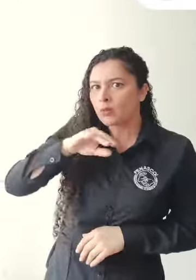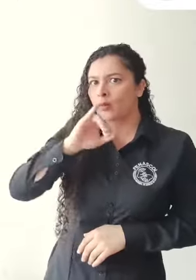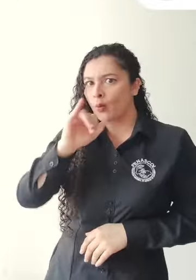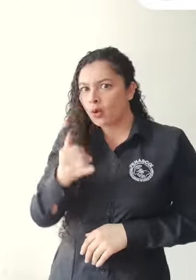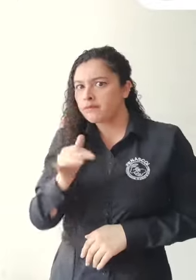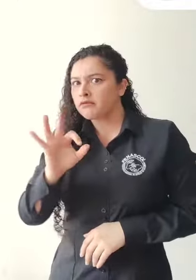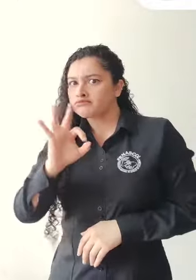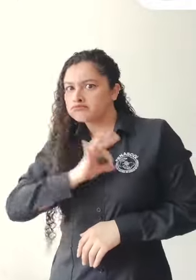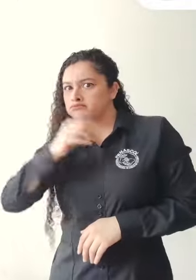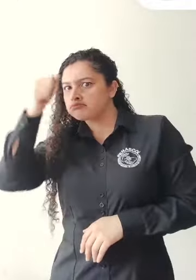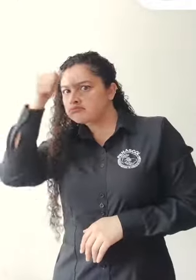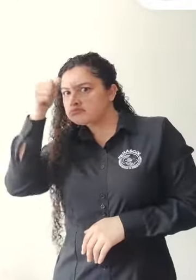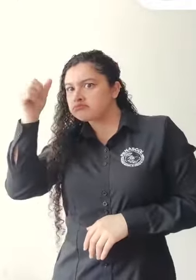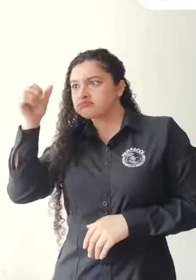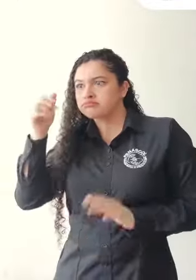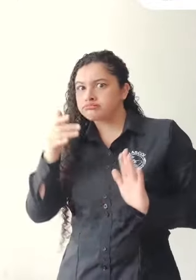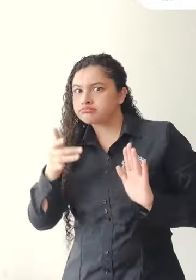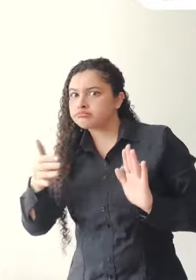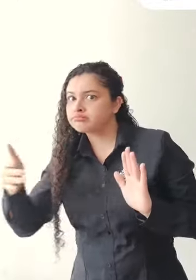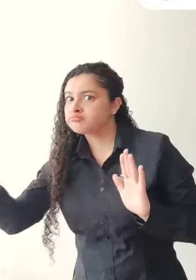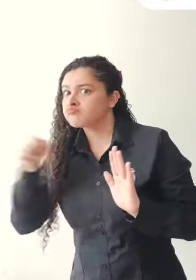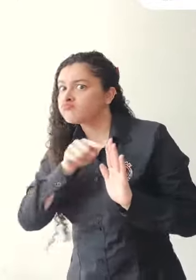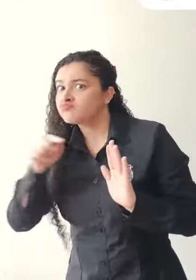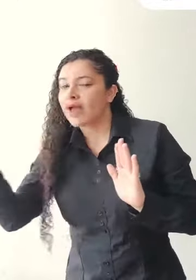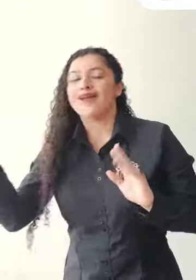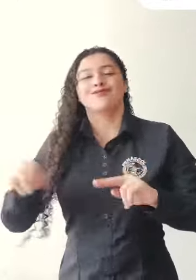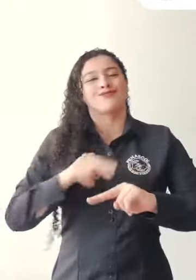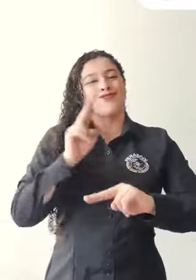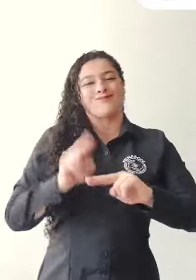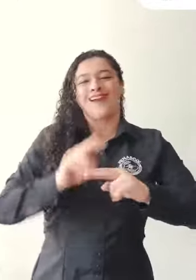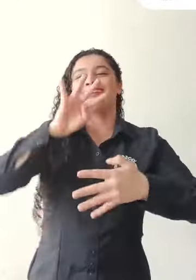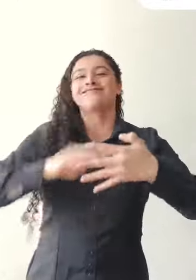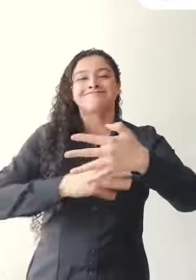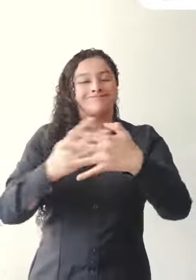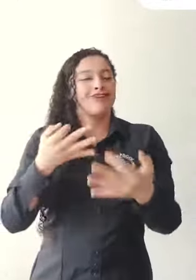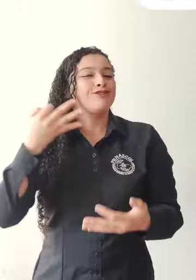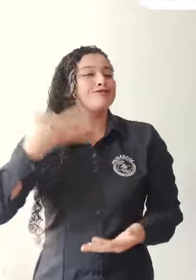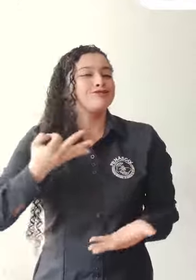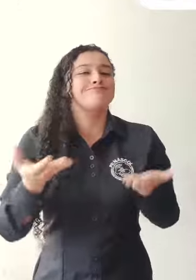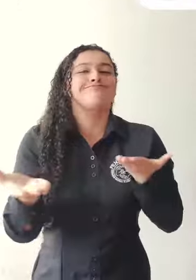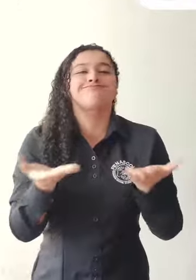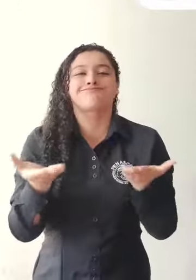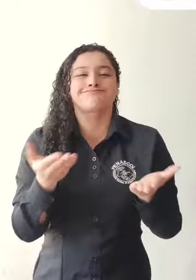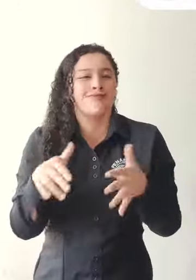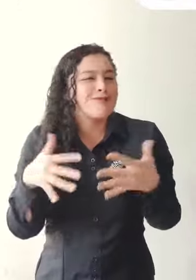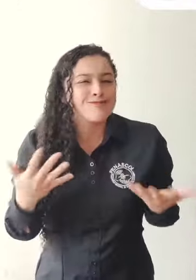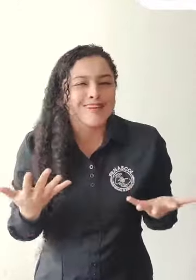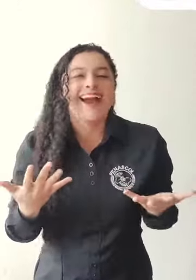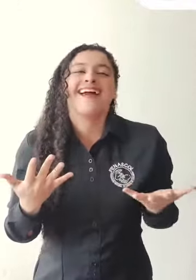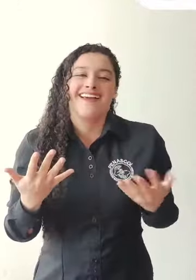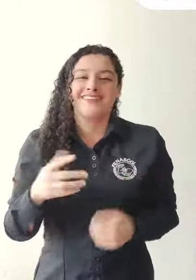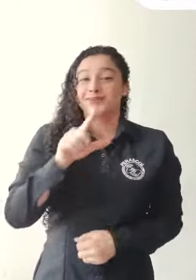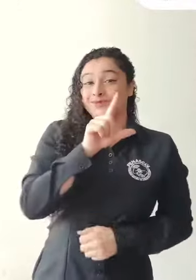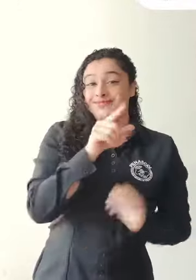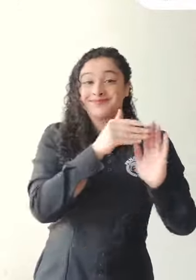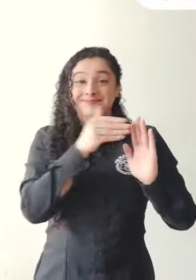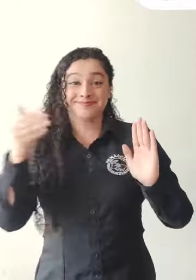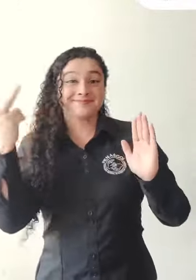miércoles, jueves y los siguientes días, se llevará con normalidad en el horario habitual, de lunes a